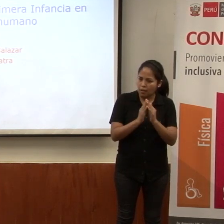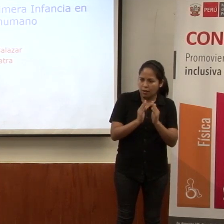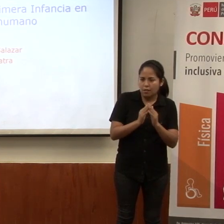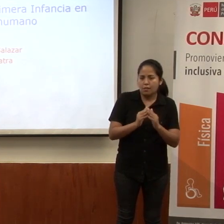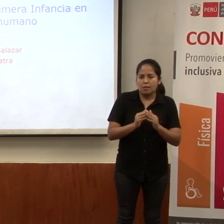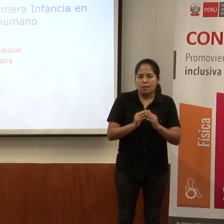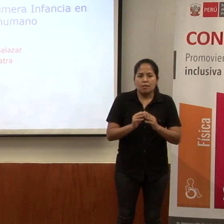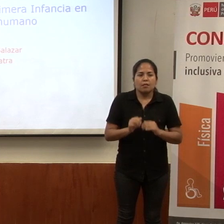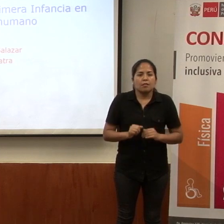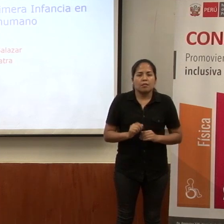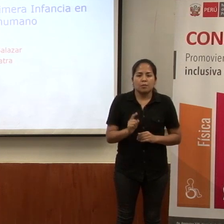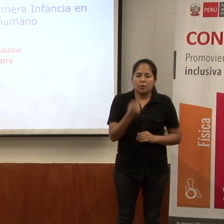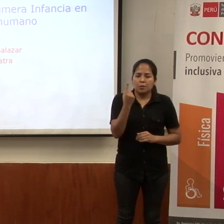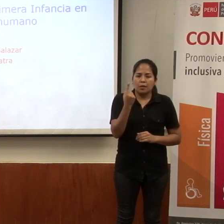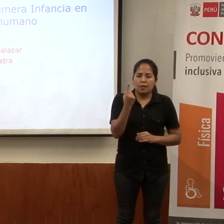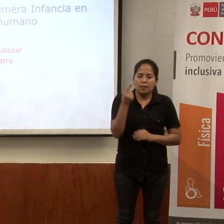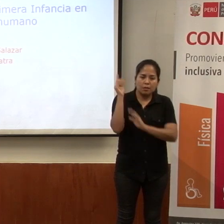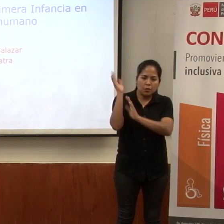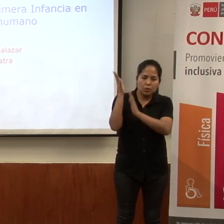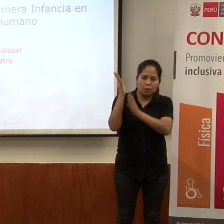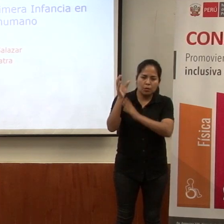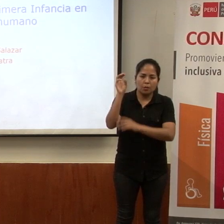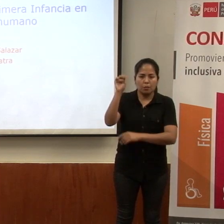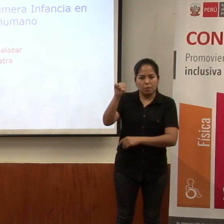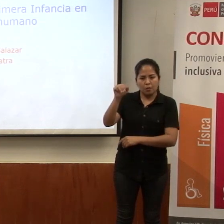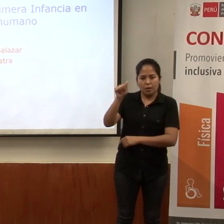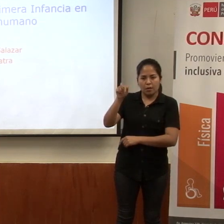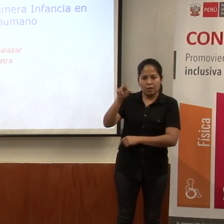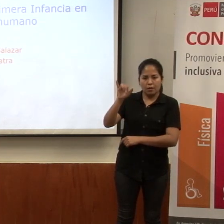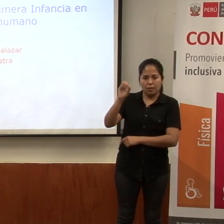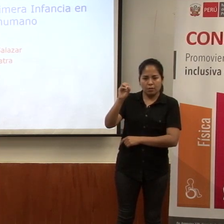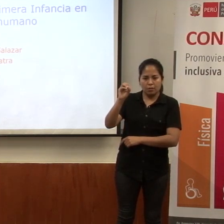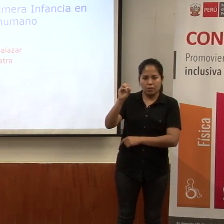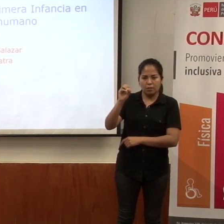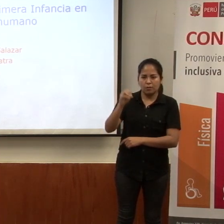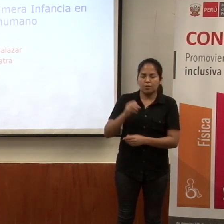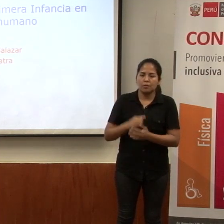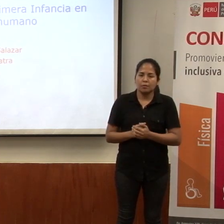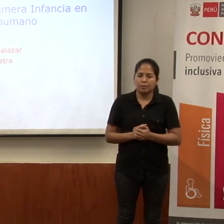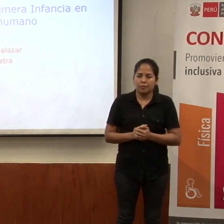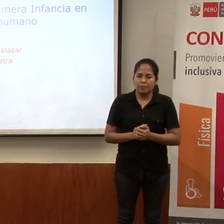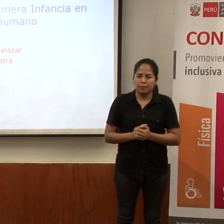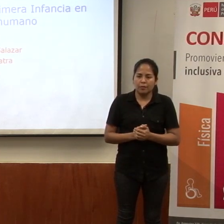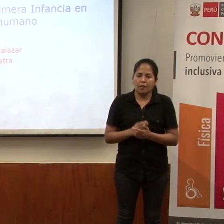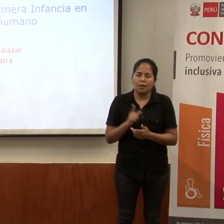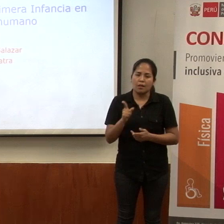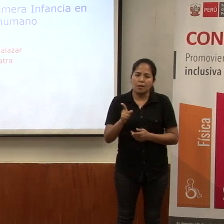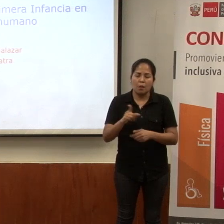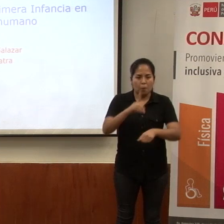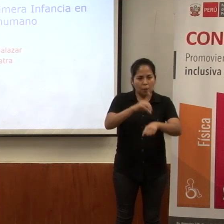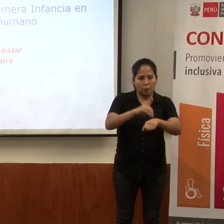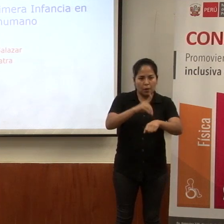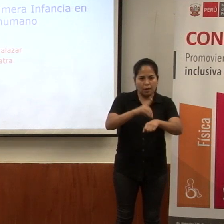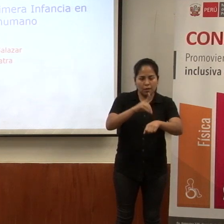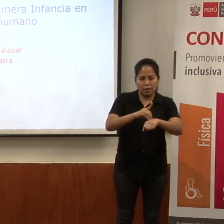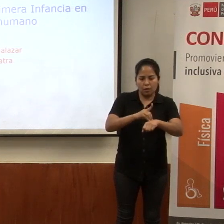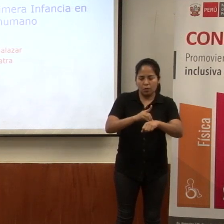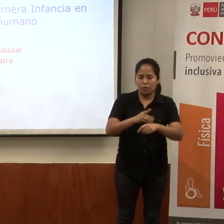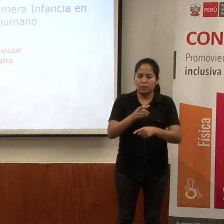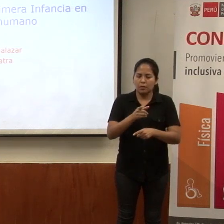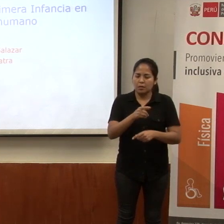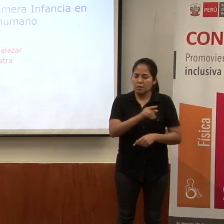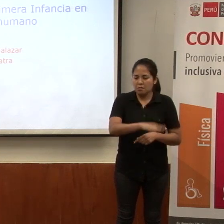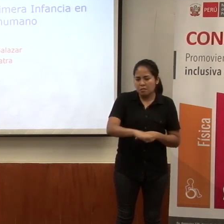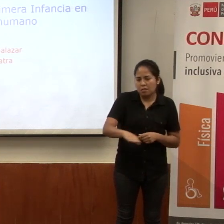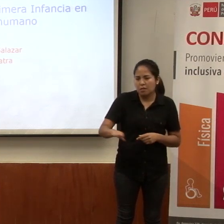a nuestro expositor, el doctor Mario Tavera Salazar, médico pediatra con maestría en gerencia social, ex oficial